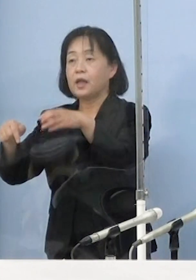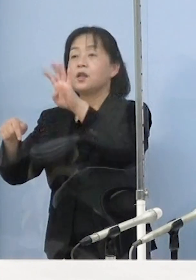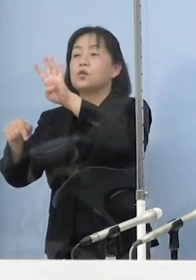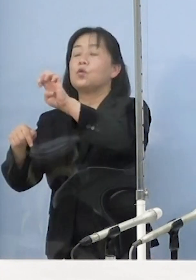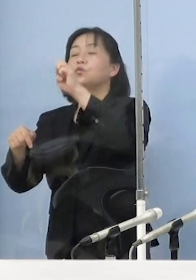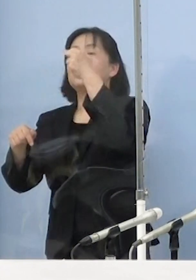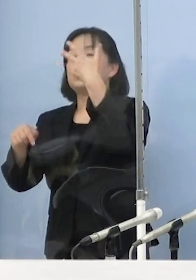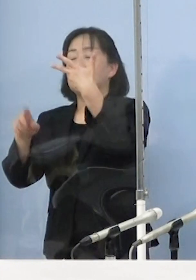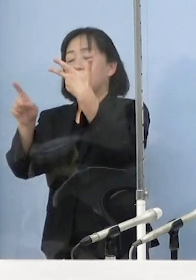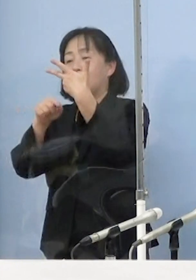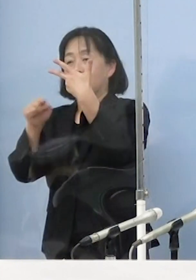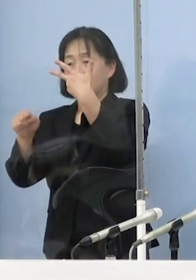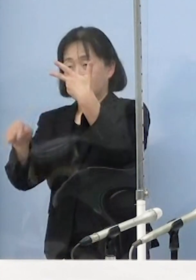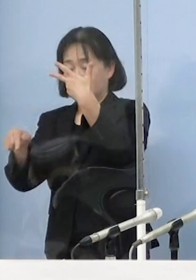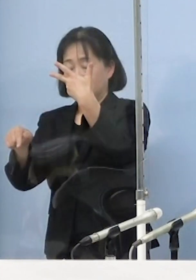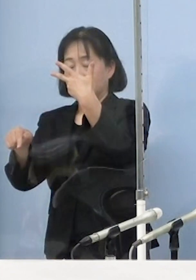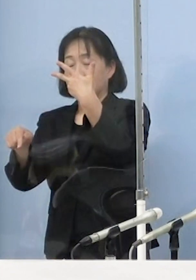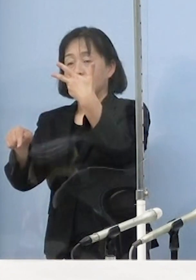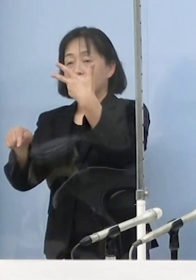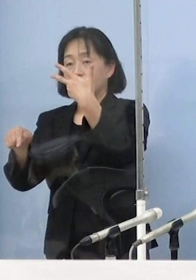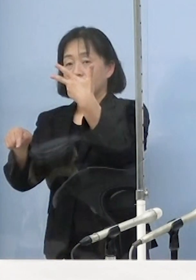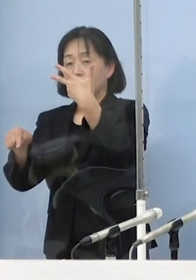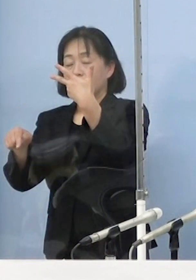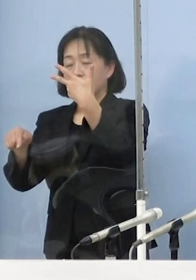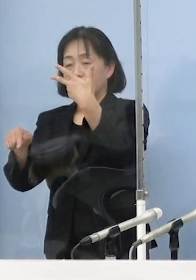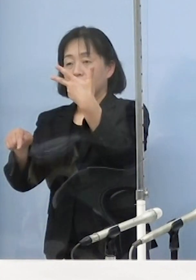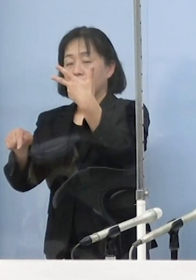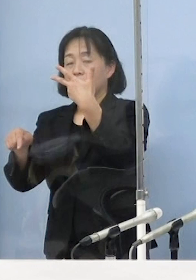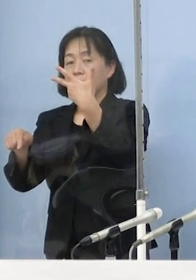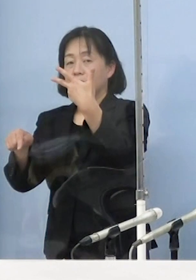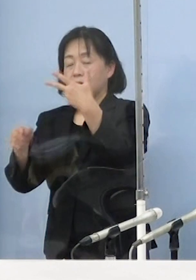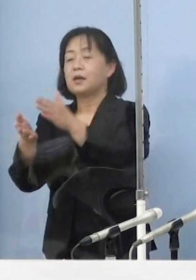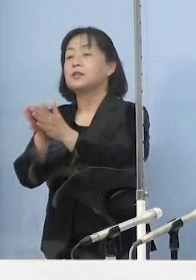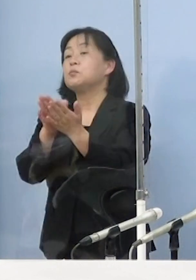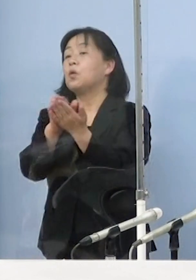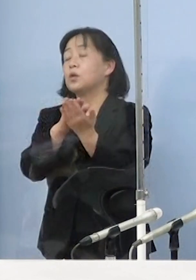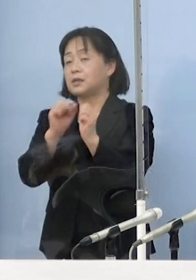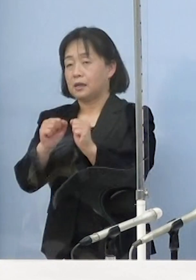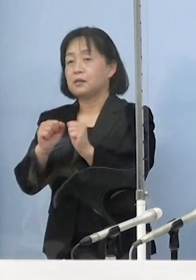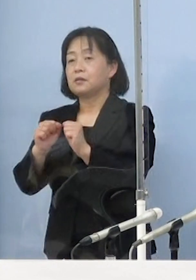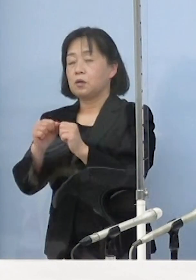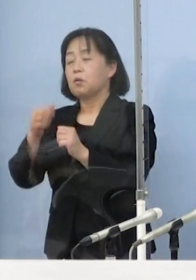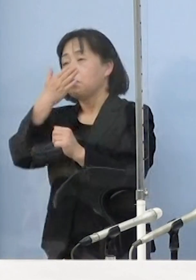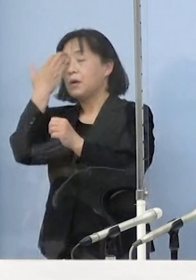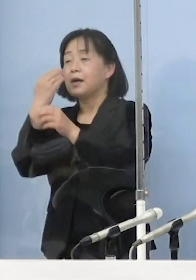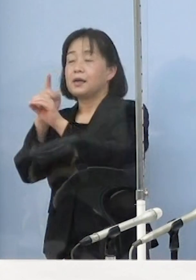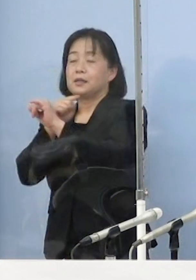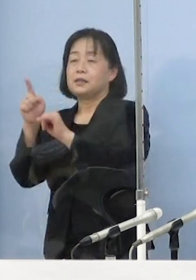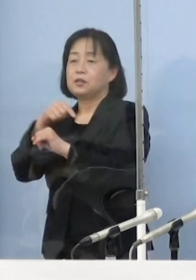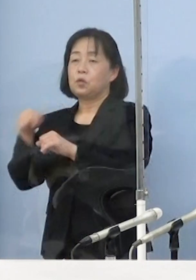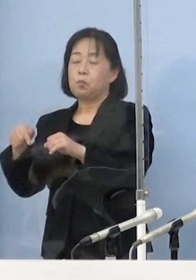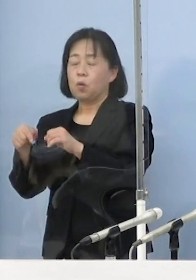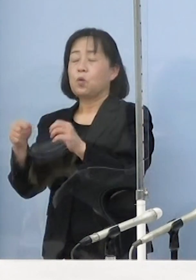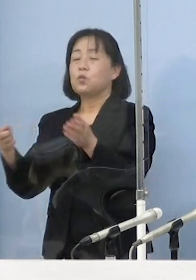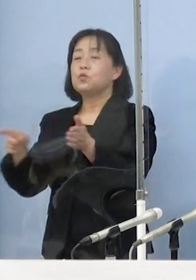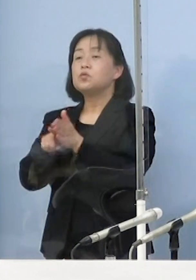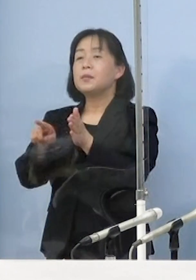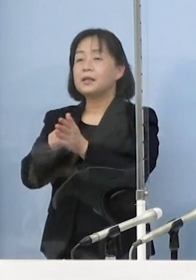名全体で出ている、まあ、全部は若い人も含めて27クラスターが出ているんですけど